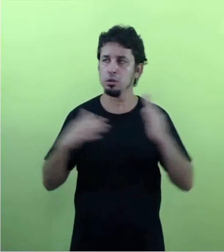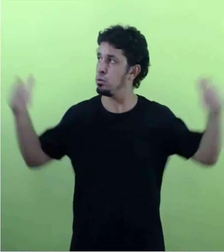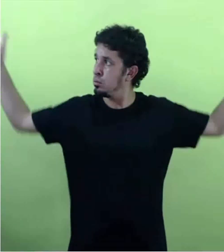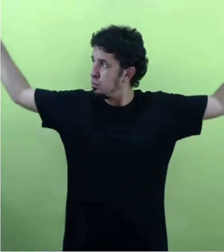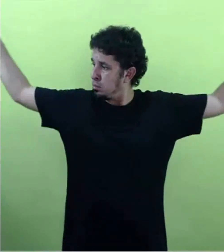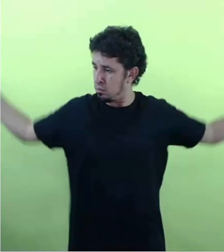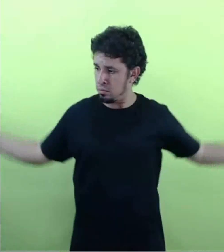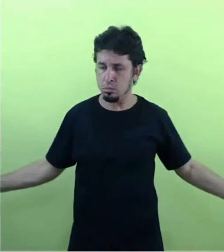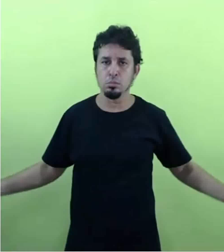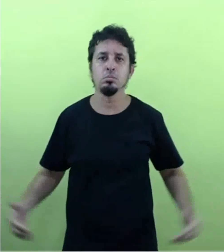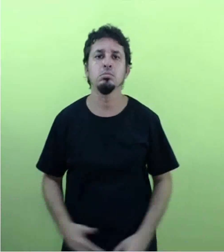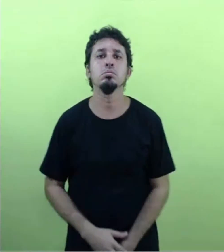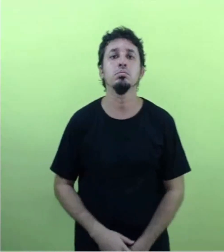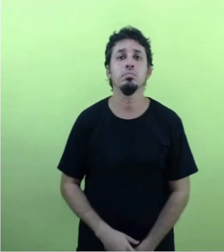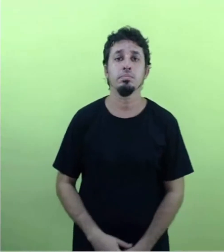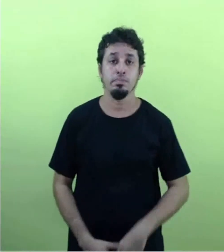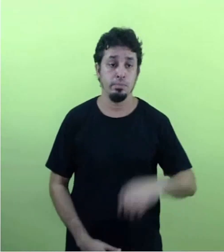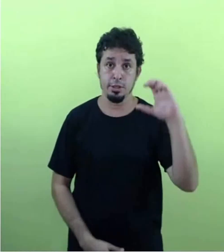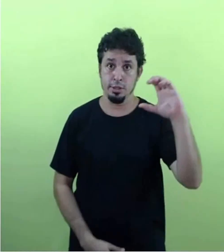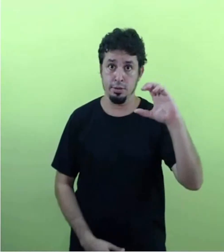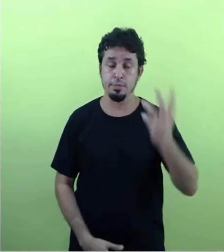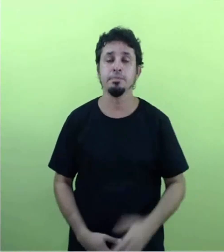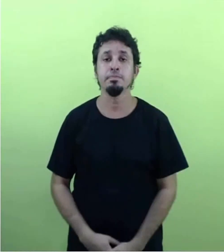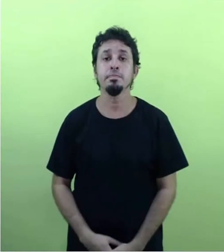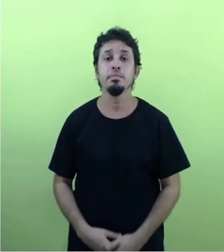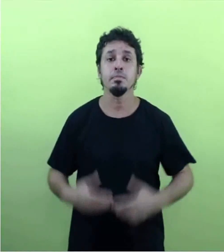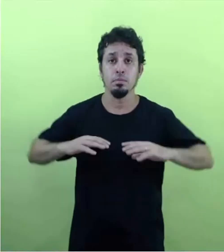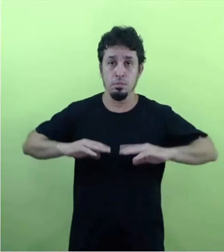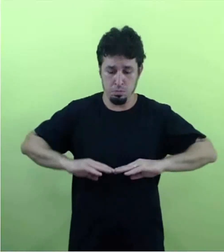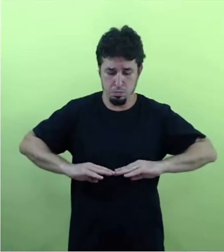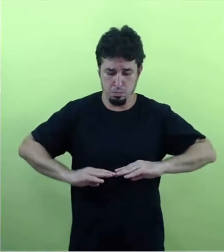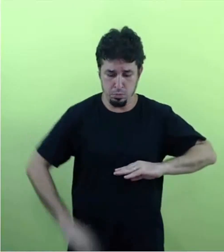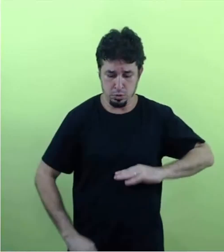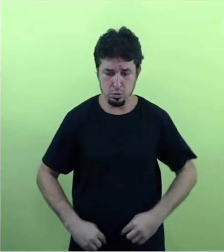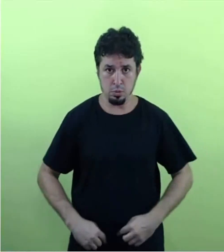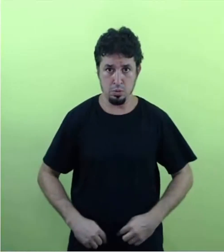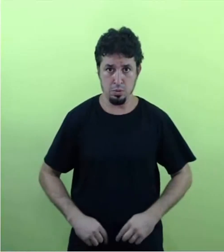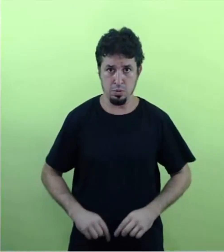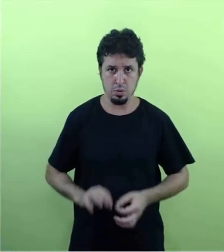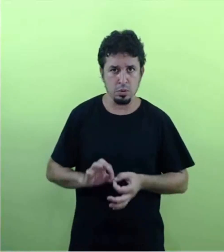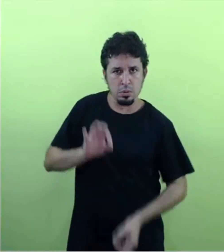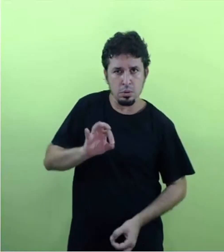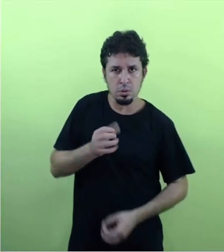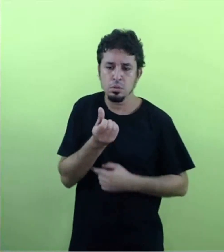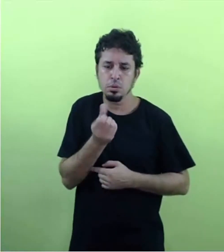peito. C. Parte inferior. O quadro inferior deve ficar entre